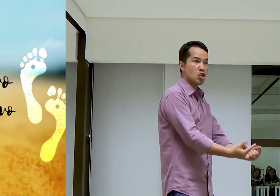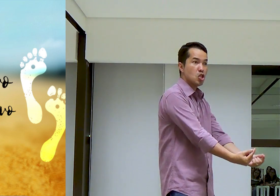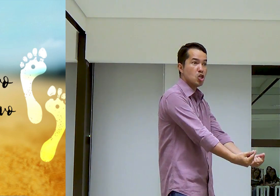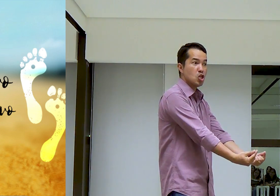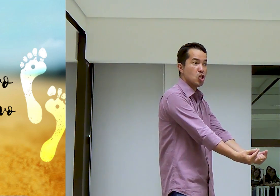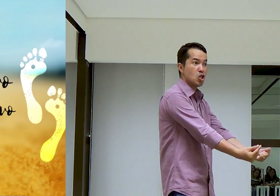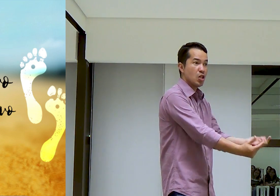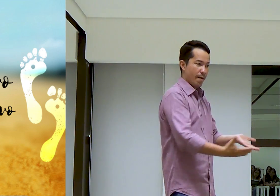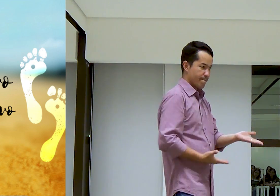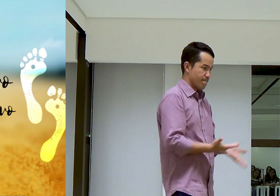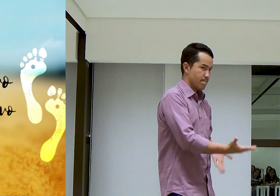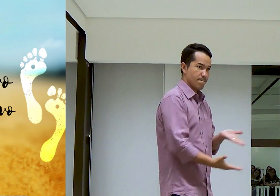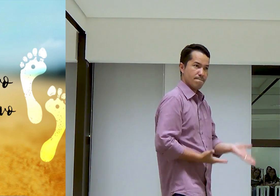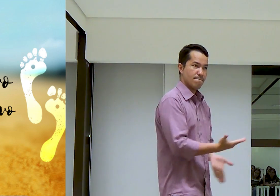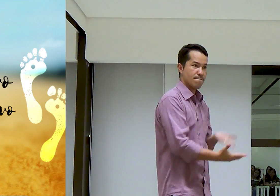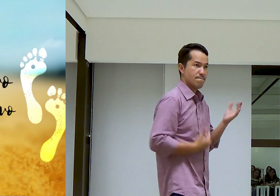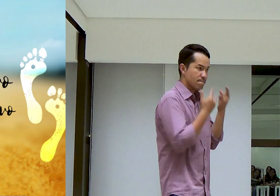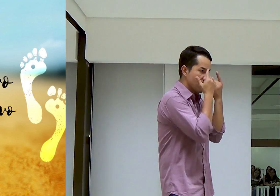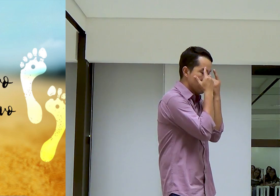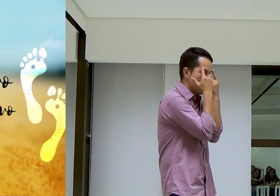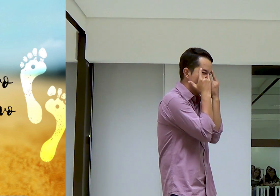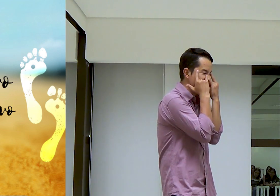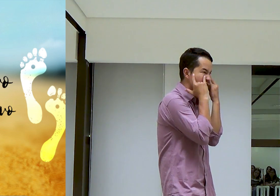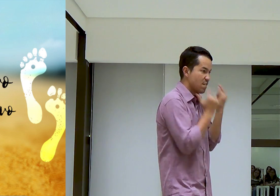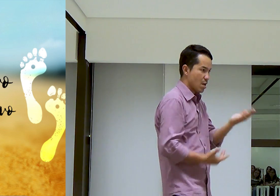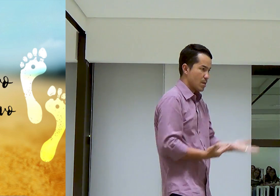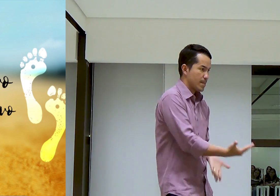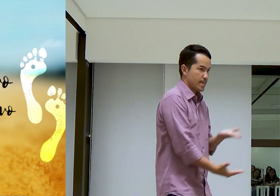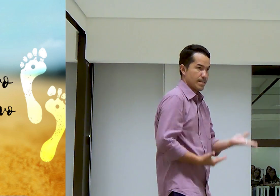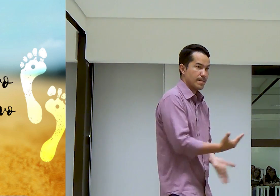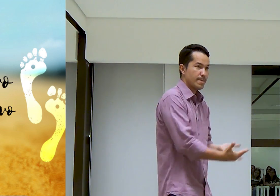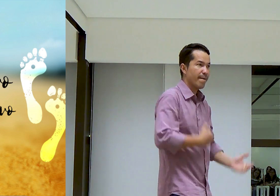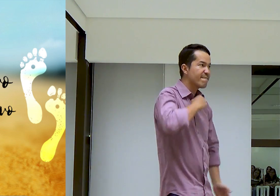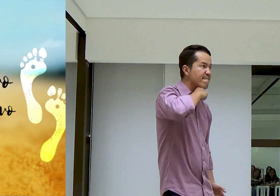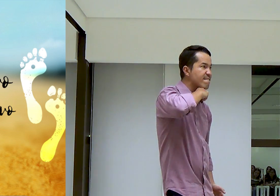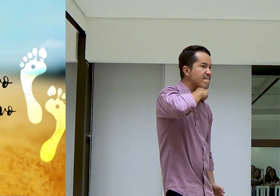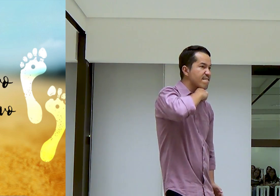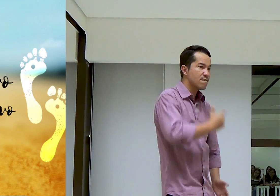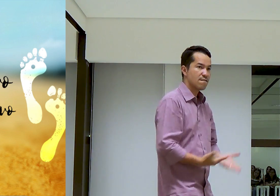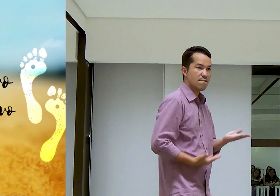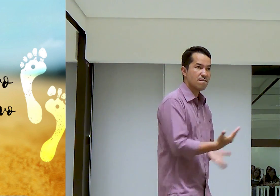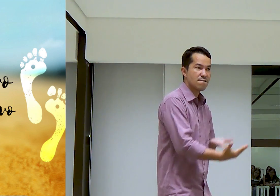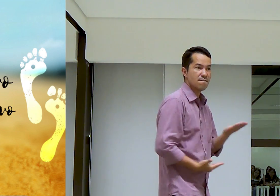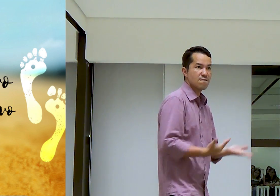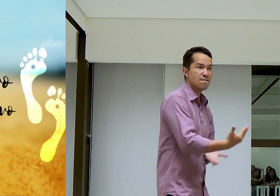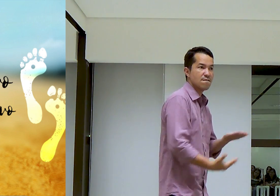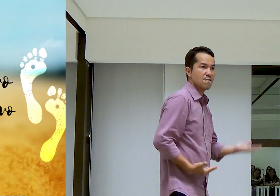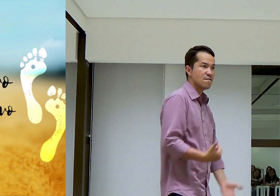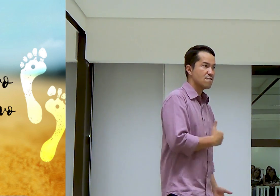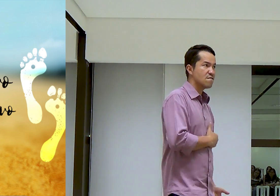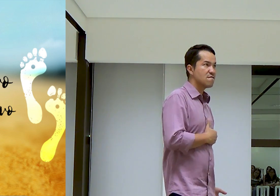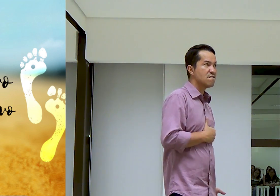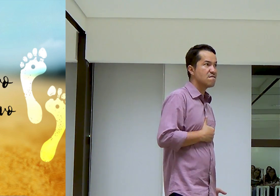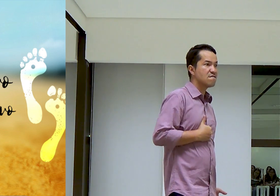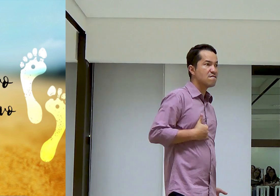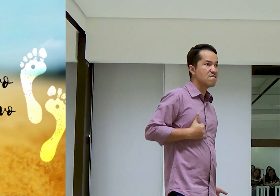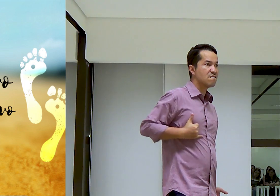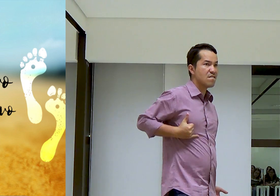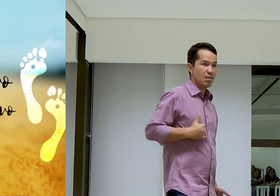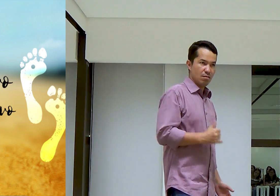própria vontade, dos seus próprios deleites, o dinheiro, uma série de